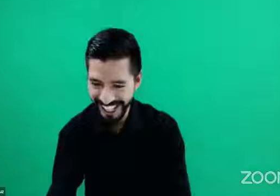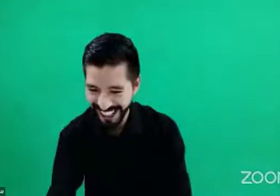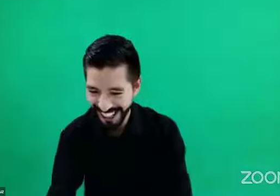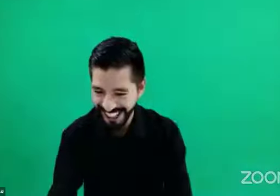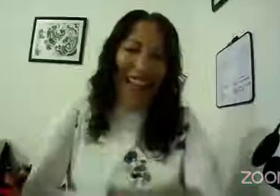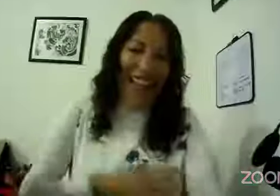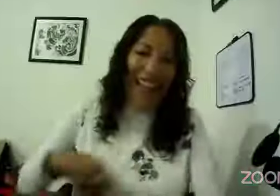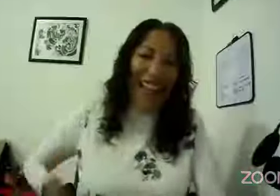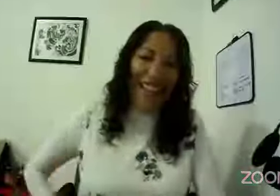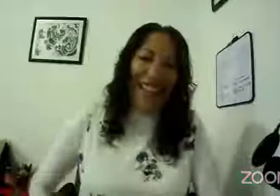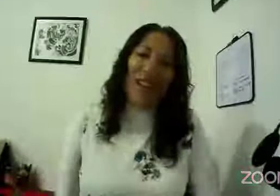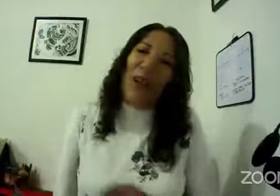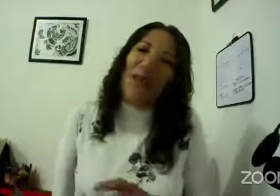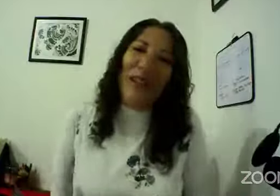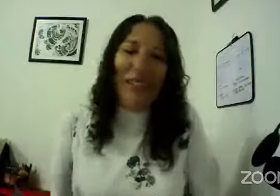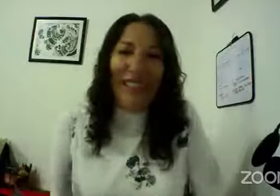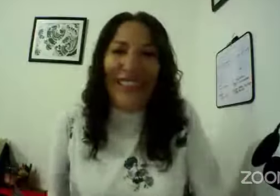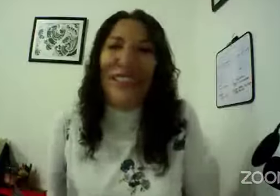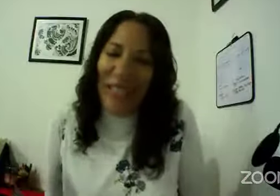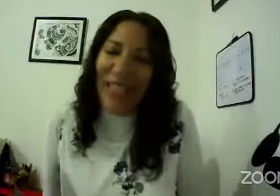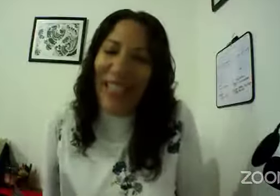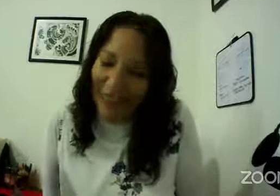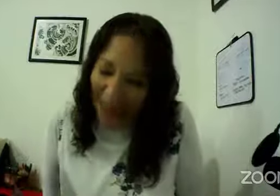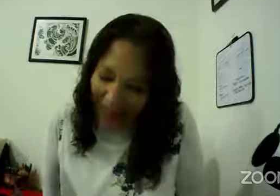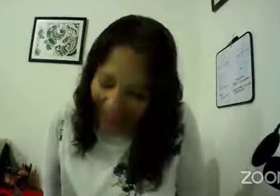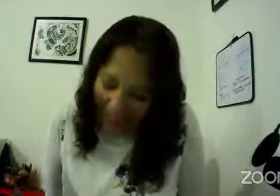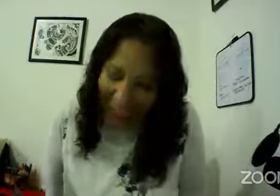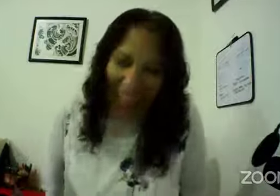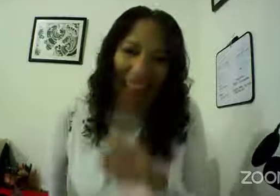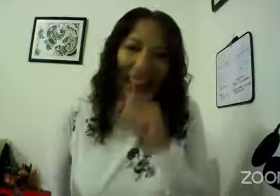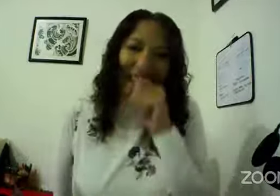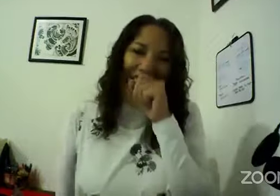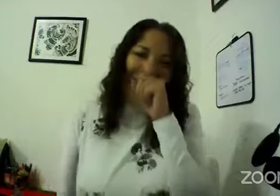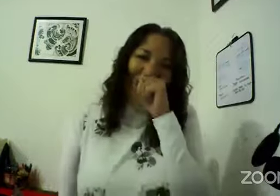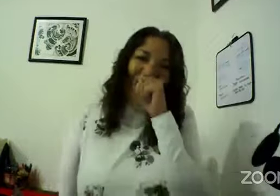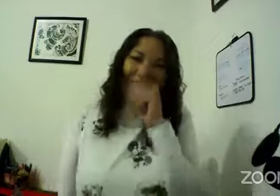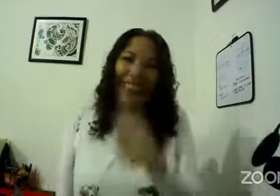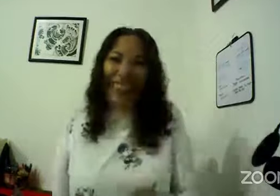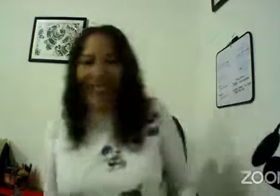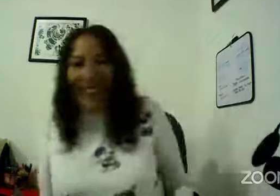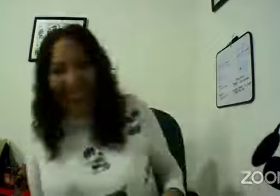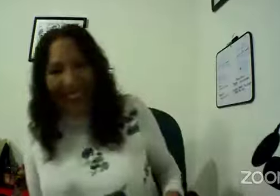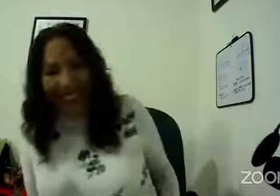reggaetón. No es cierto. No, bueno, eso sí sería para verse.